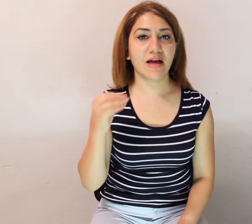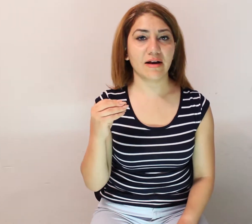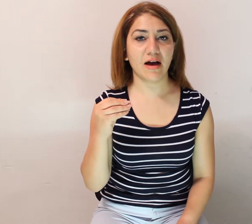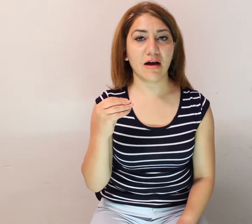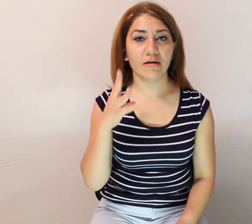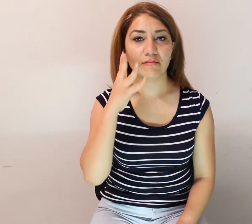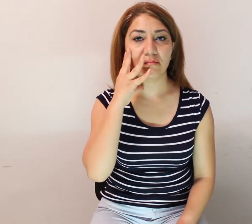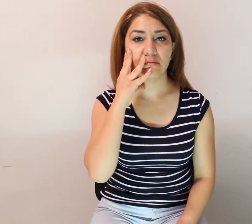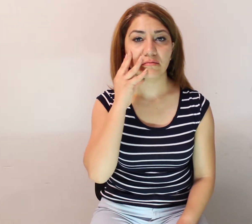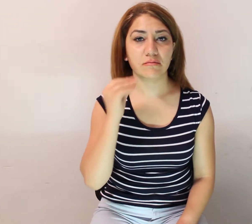Աստանա,